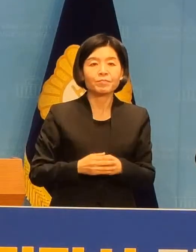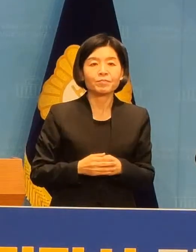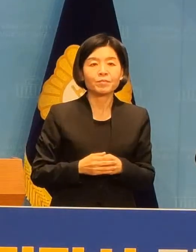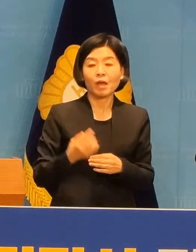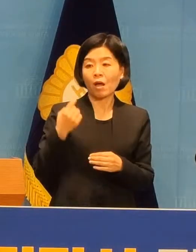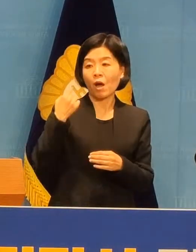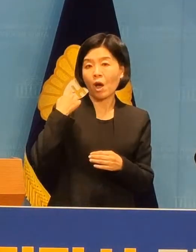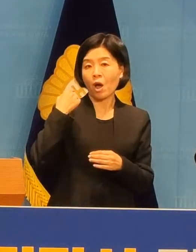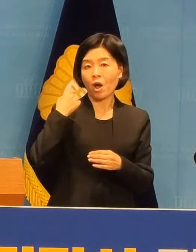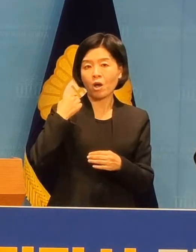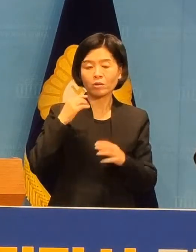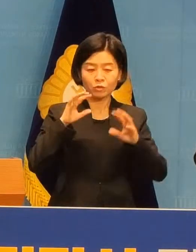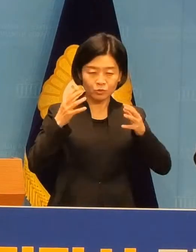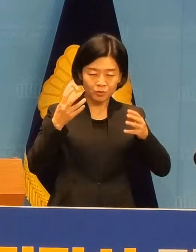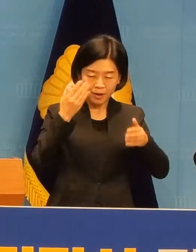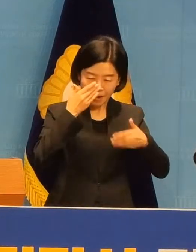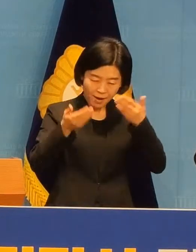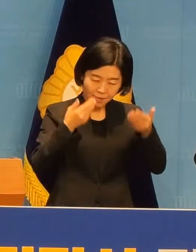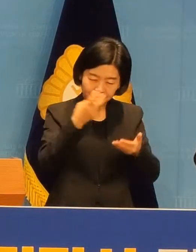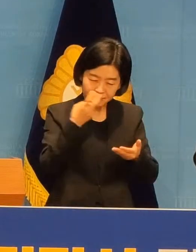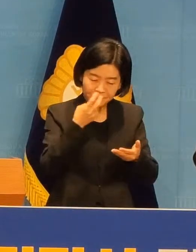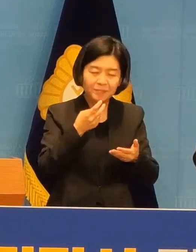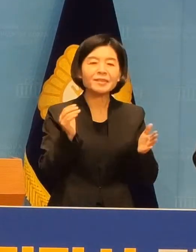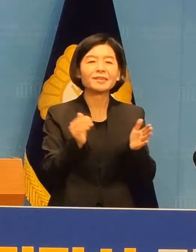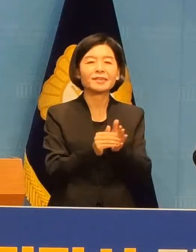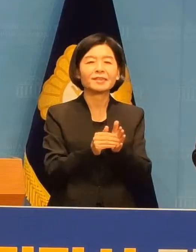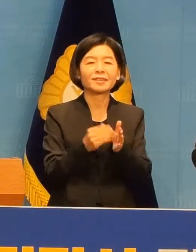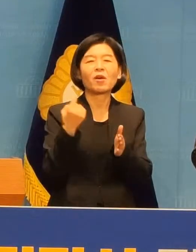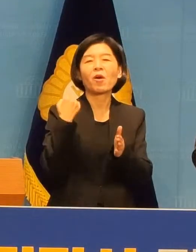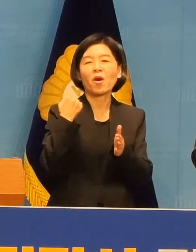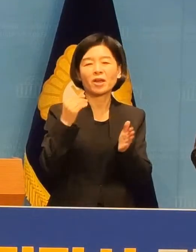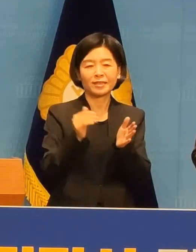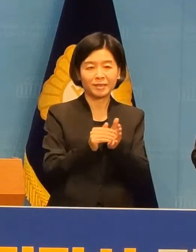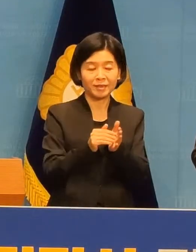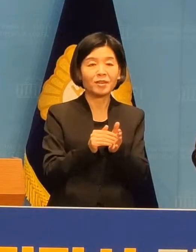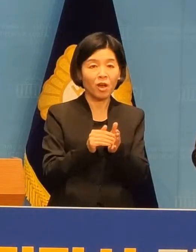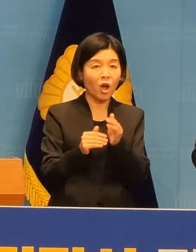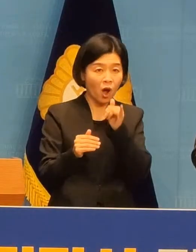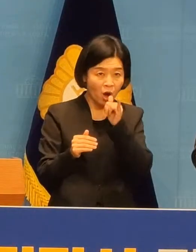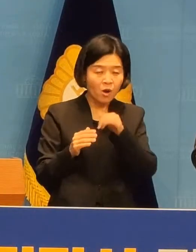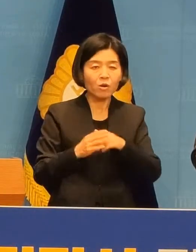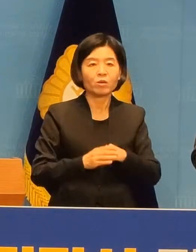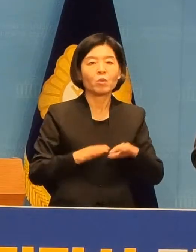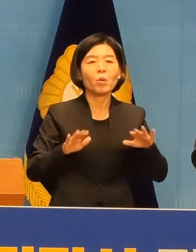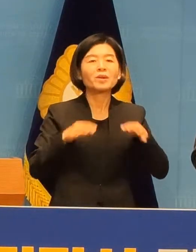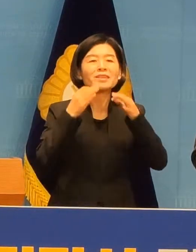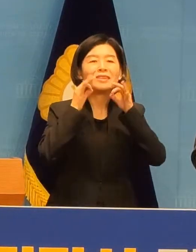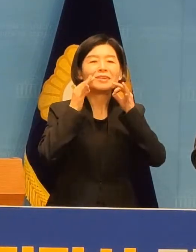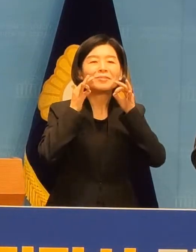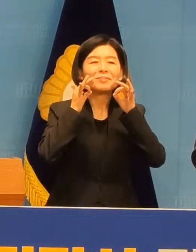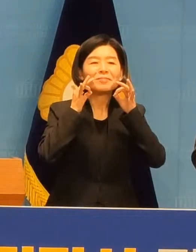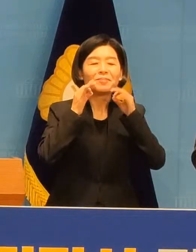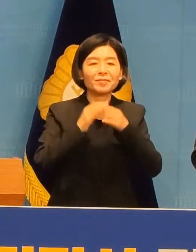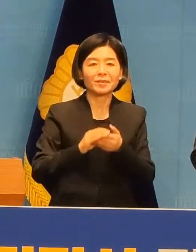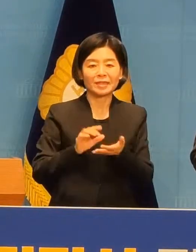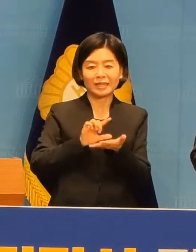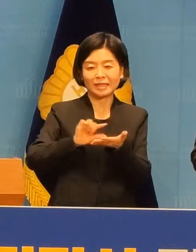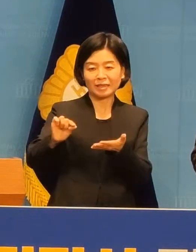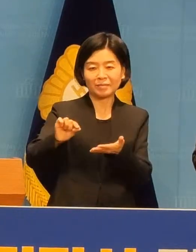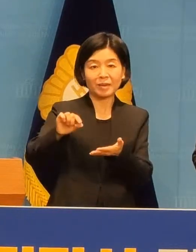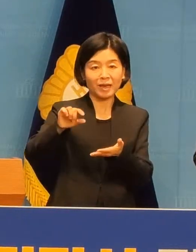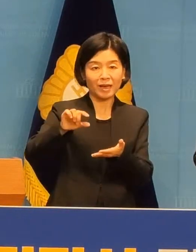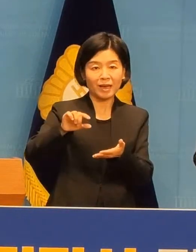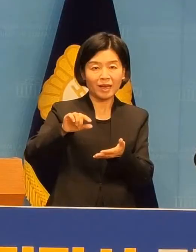어제 국감이 끝난 데들이 꽤 있어서 그래서 하고, 그 다음에 오늘 금요일이다 보니까 지방에 계신 분들은